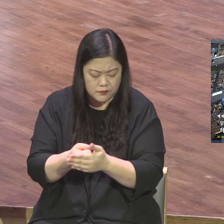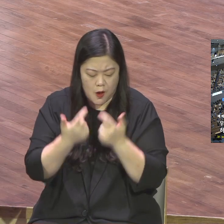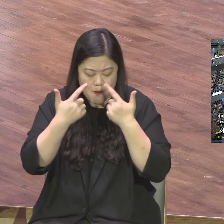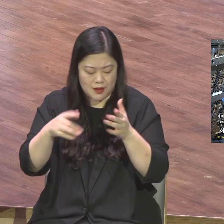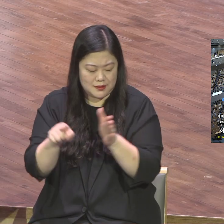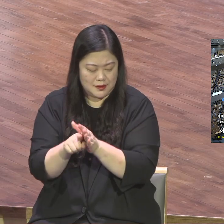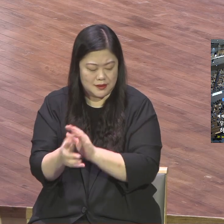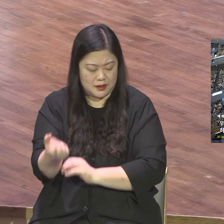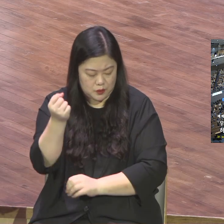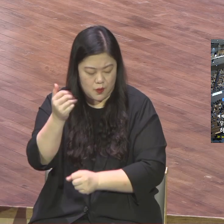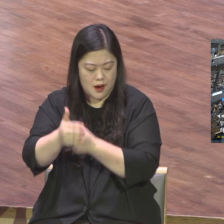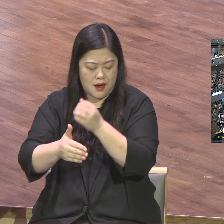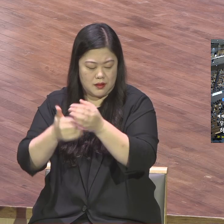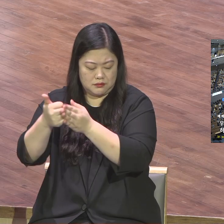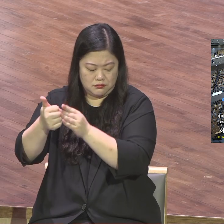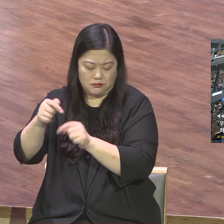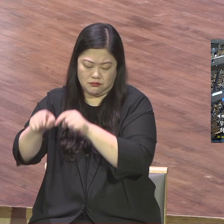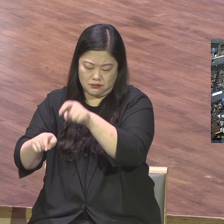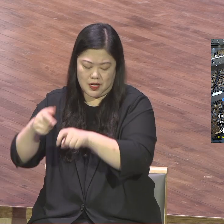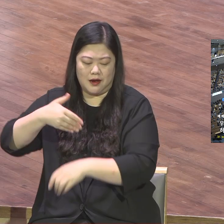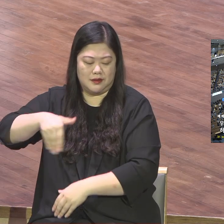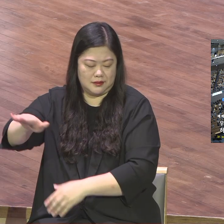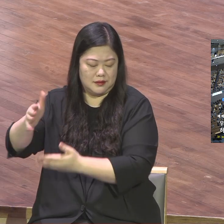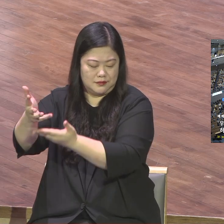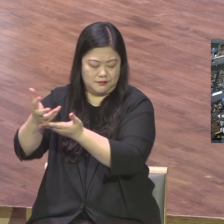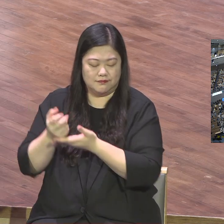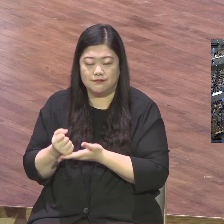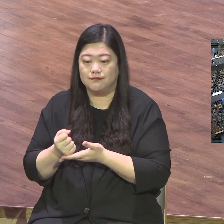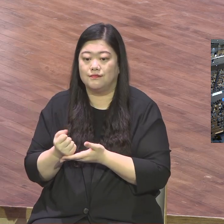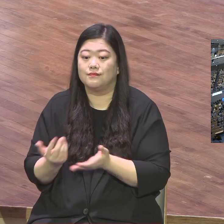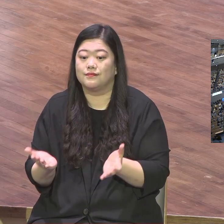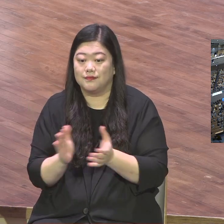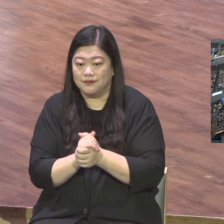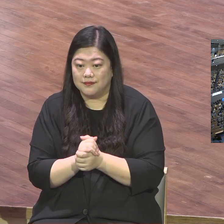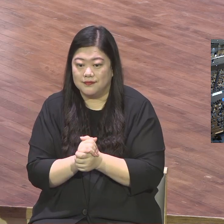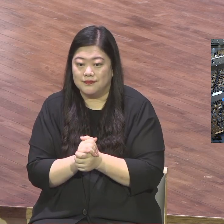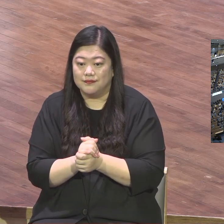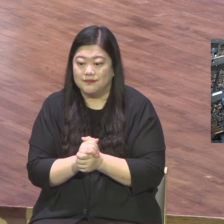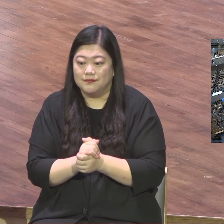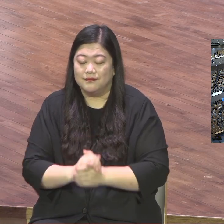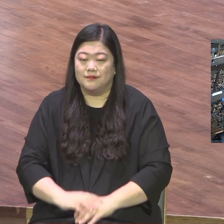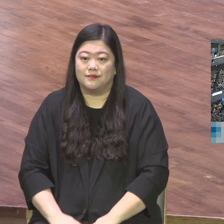가지고 하나님께 나아감을 얻느니라. 아멘.